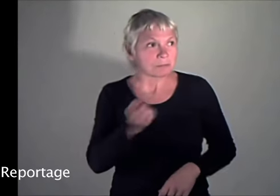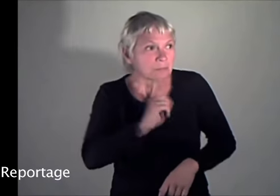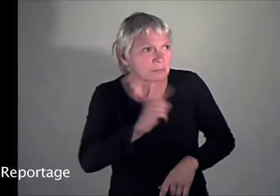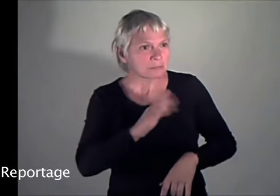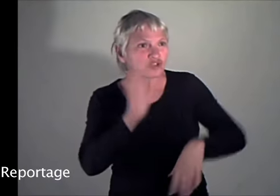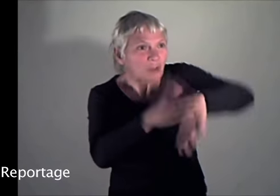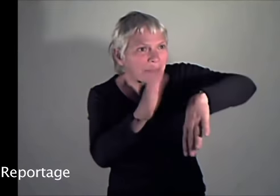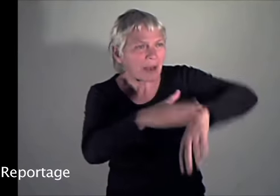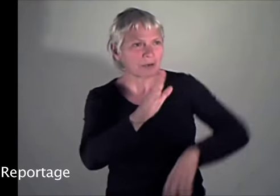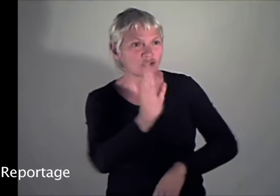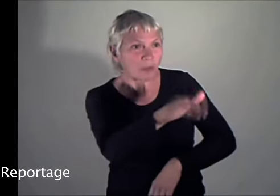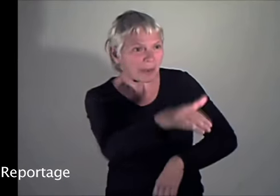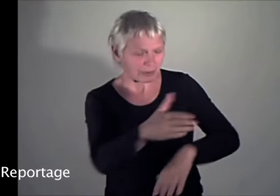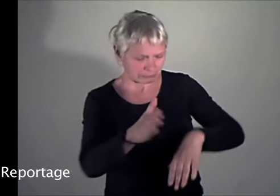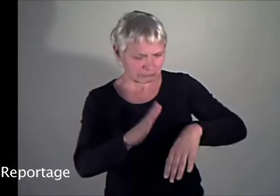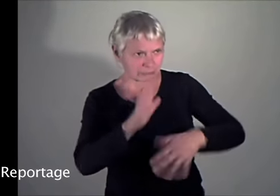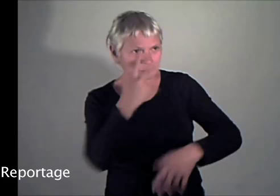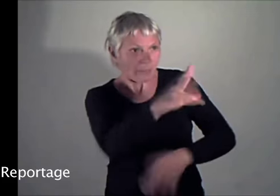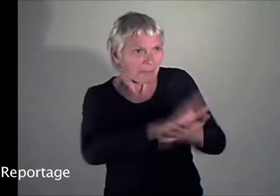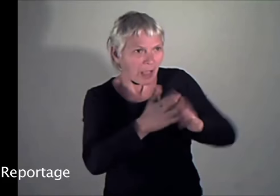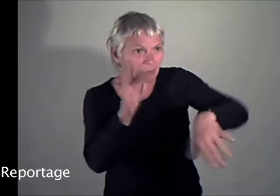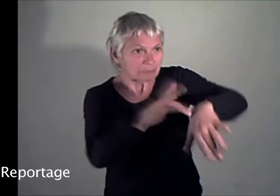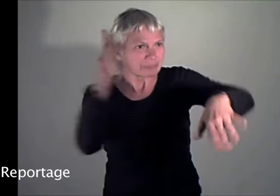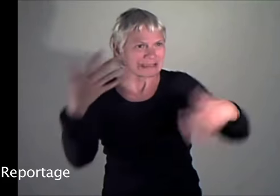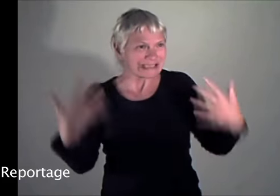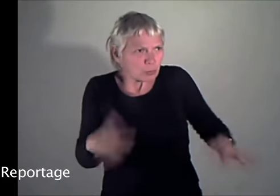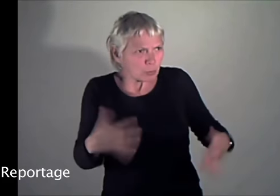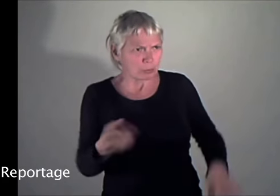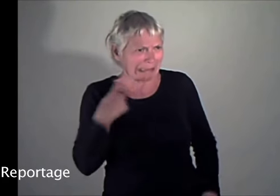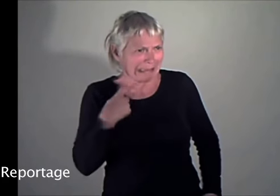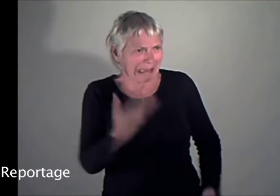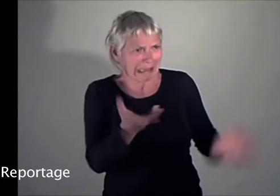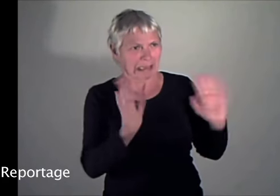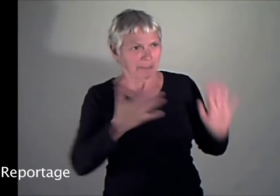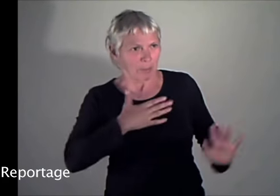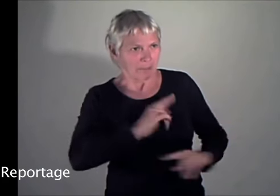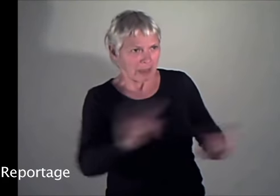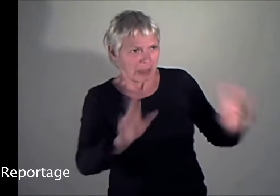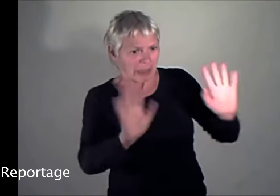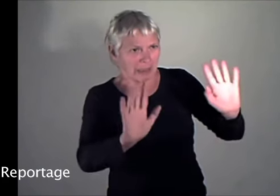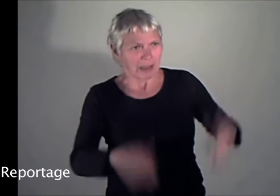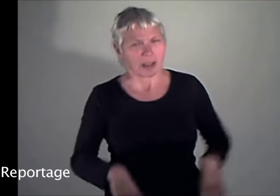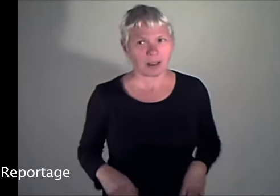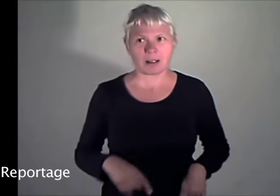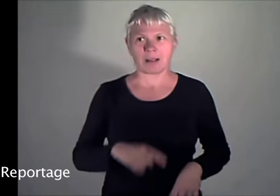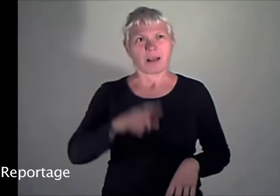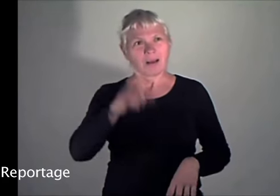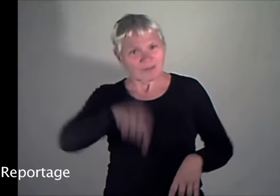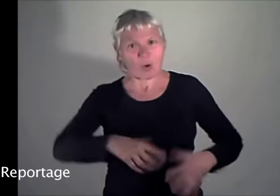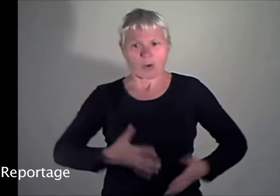rougit, oh là là, mais non, mais je t'ai juste touché la main pour t'appeler, ça va, et puis voilà, et puis on va taper partout, et puis, je veux dire, on va exprimer les choses, on va